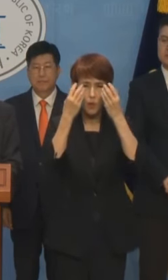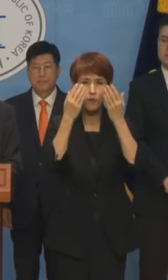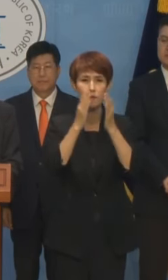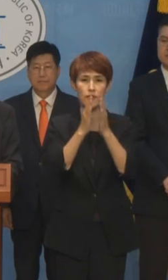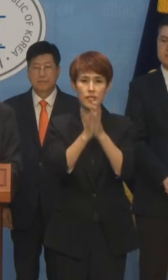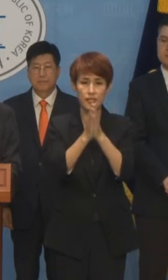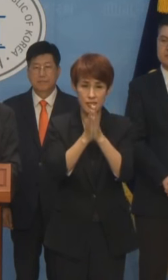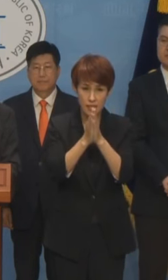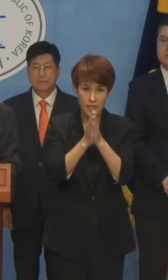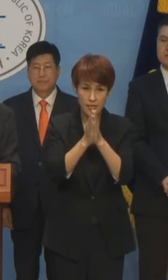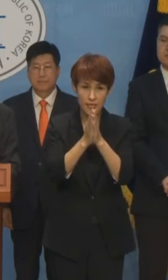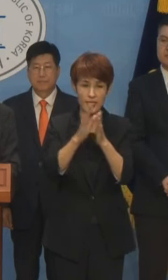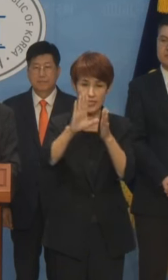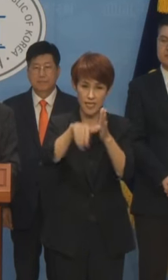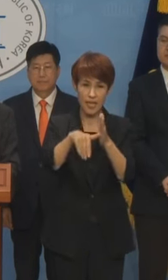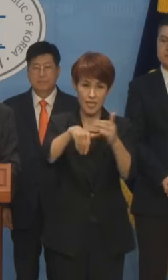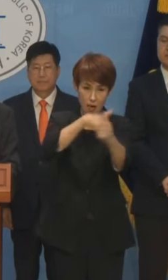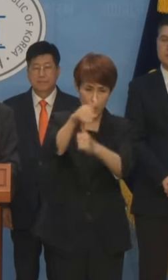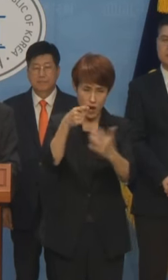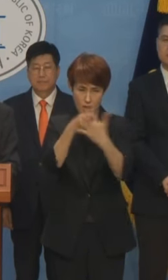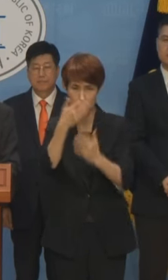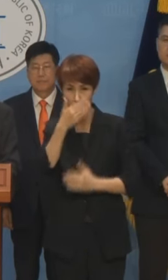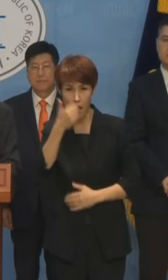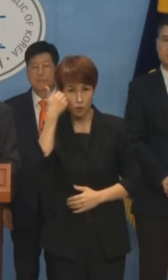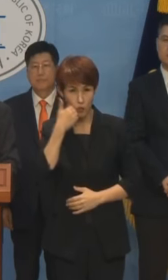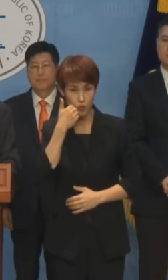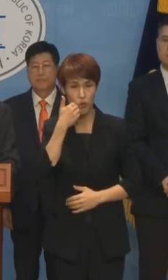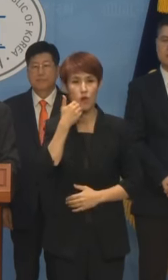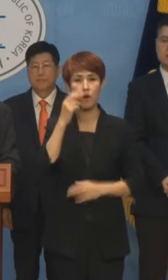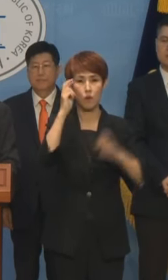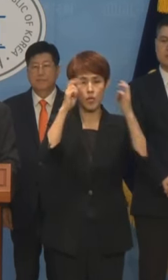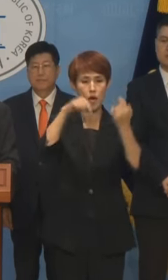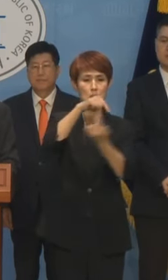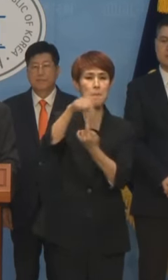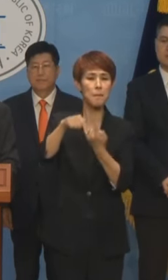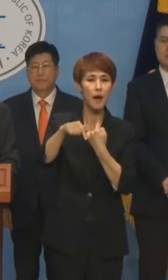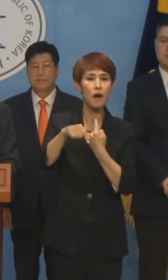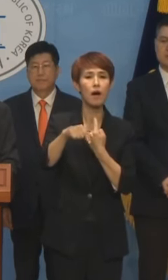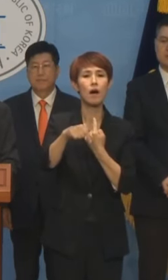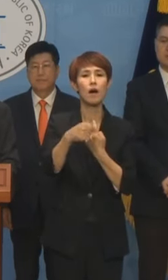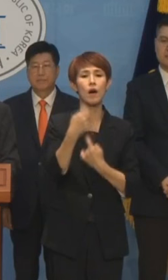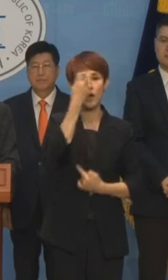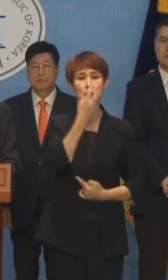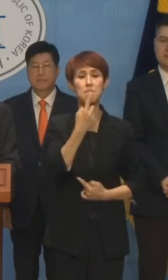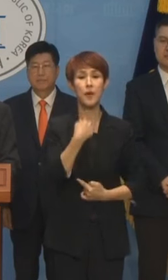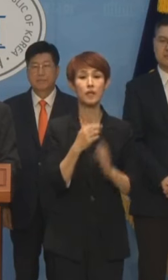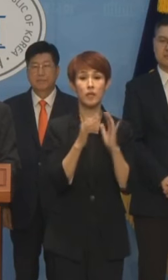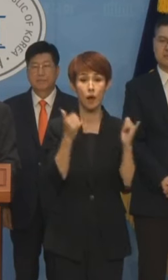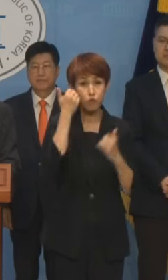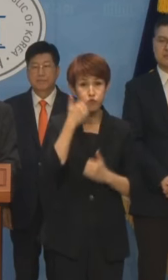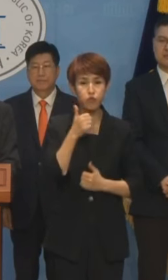기업을 경영하고 조직을 관리해본 준비된 대표 허은하 후보,